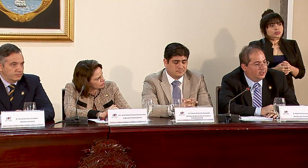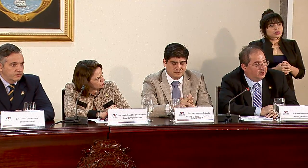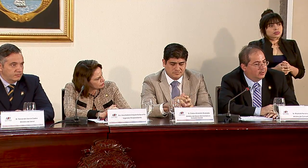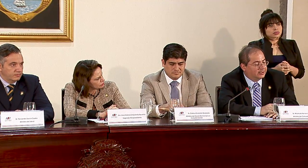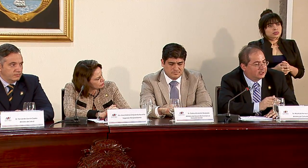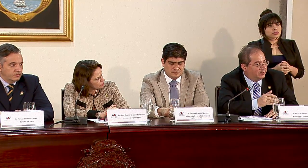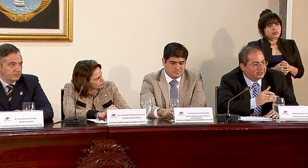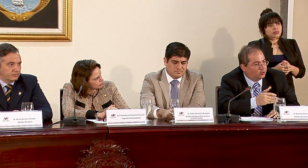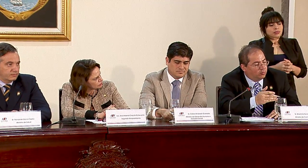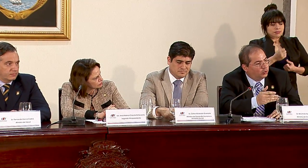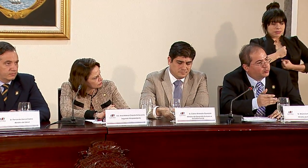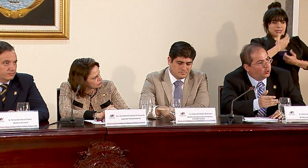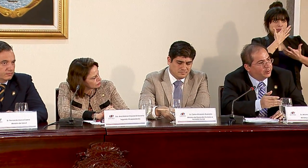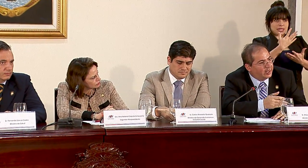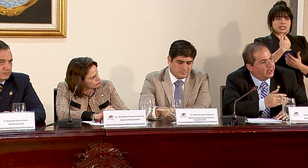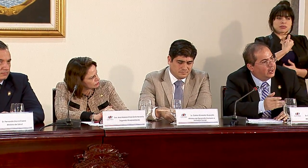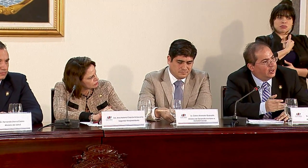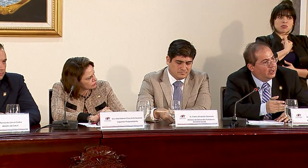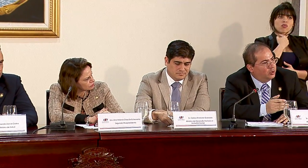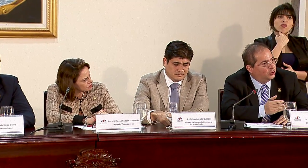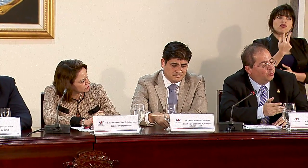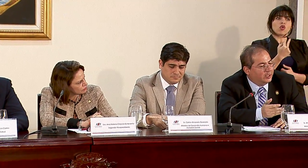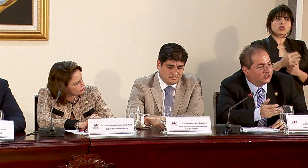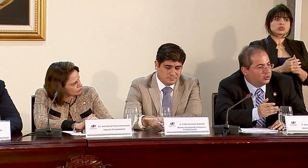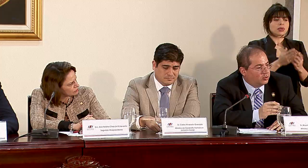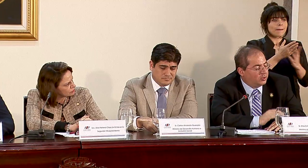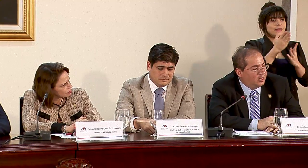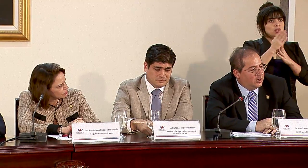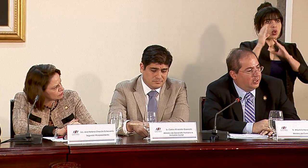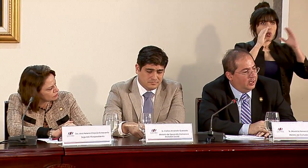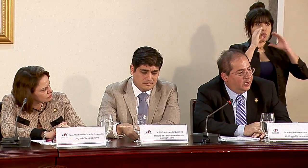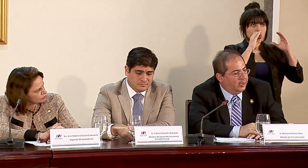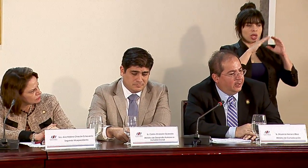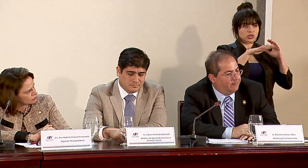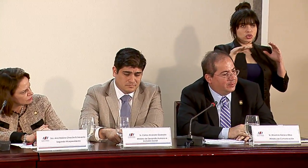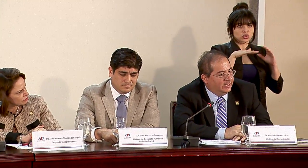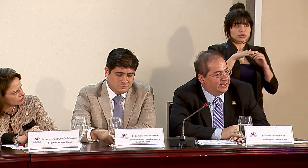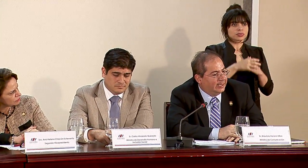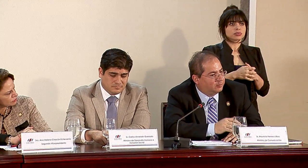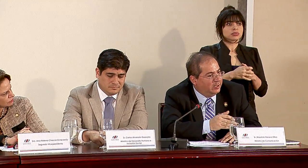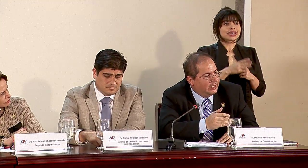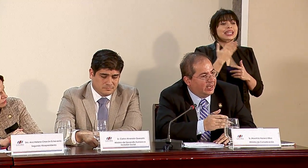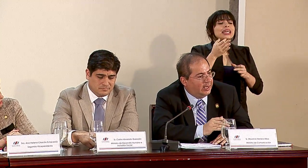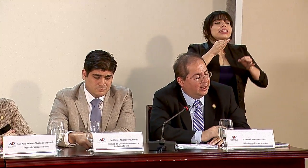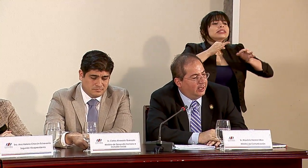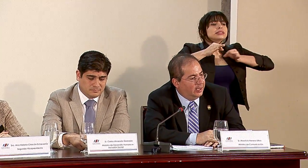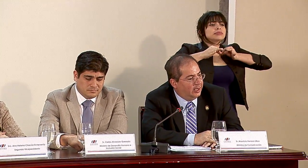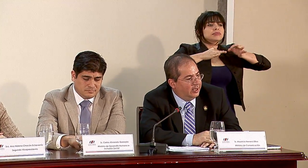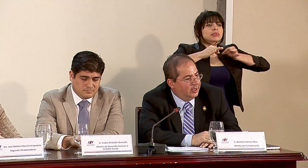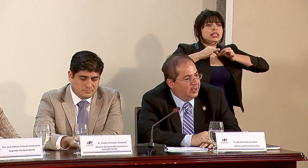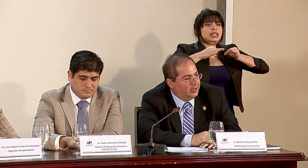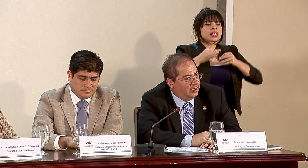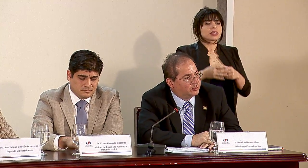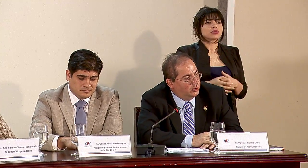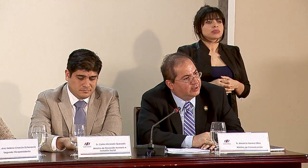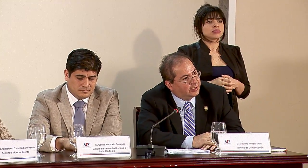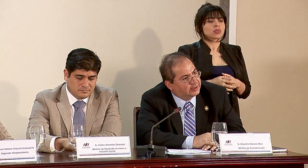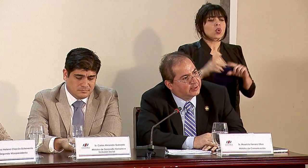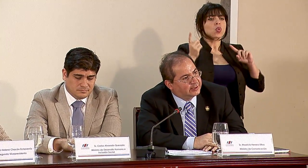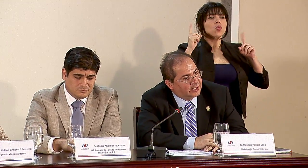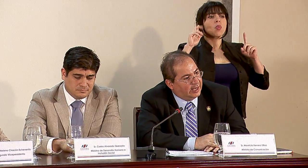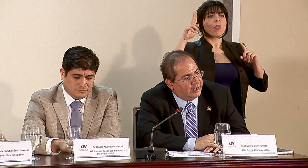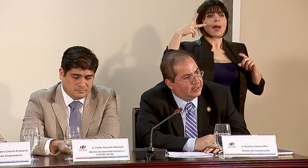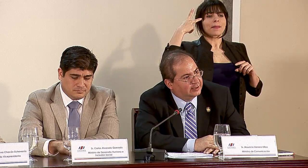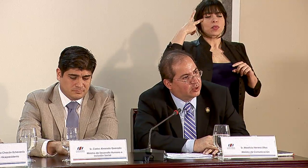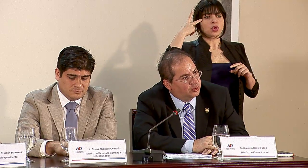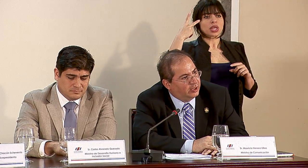se exprese con voz propia en medios de comunicación y que explique las políticas